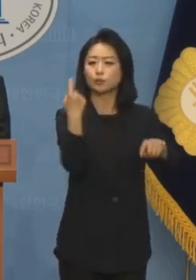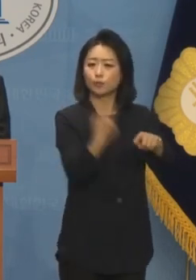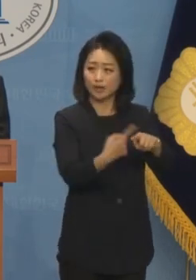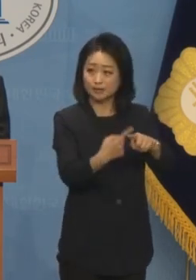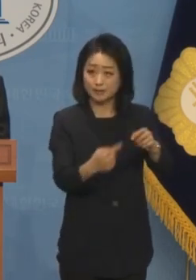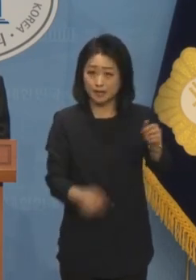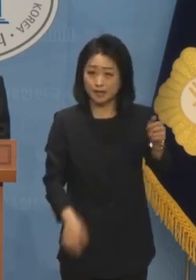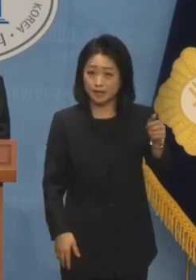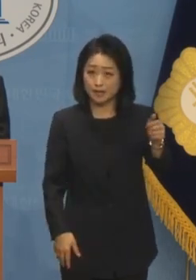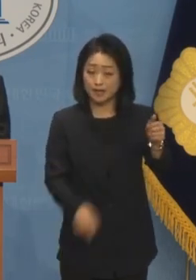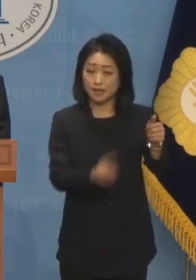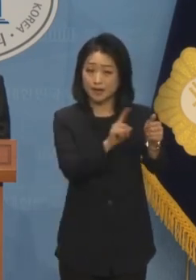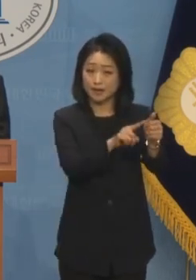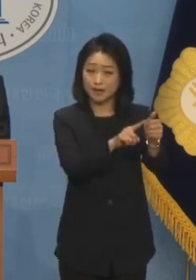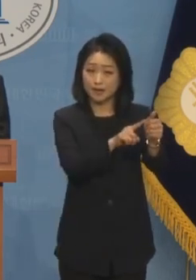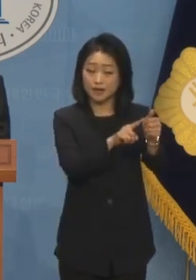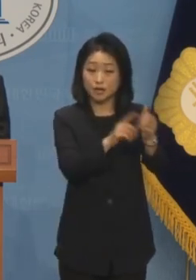다름없습니다.